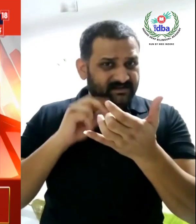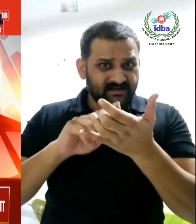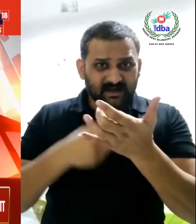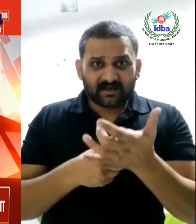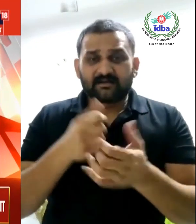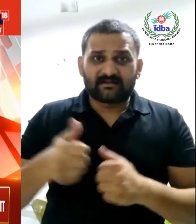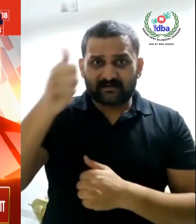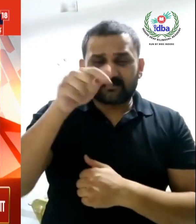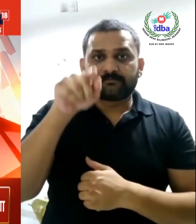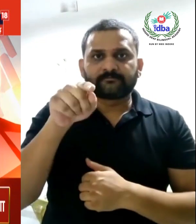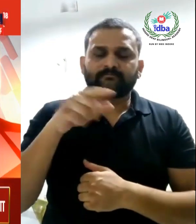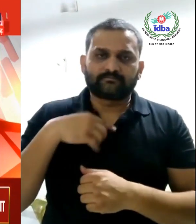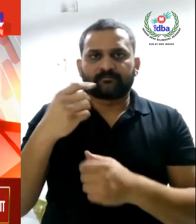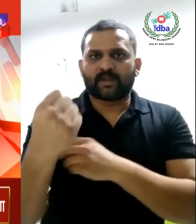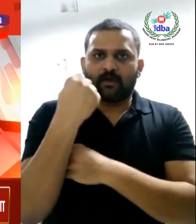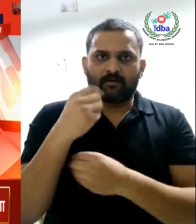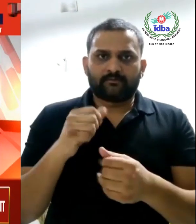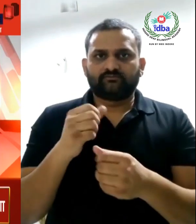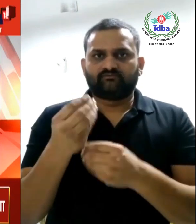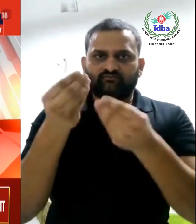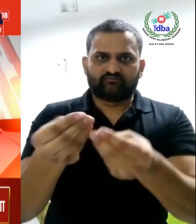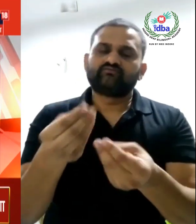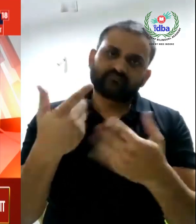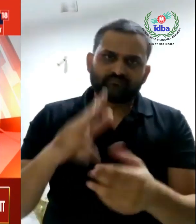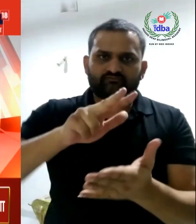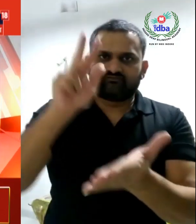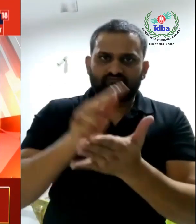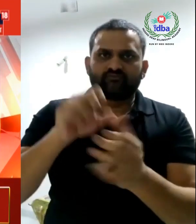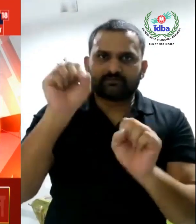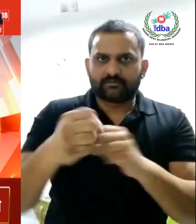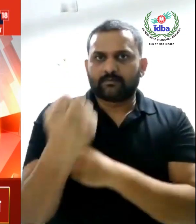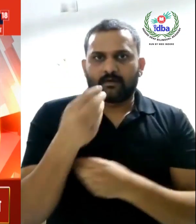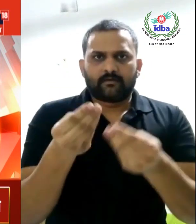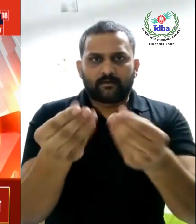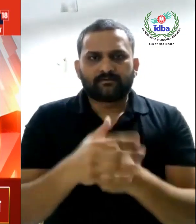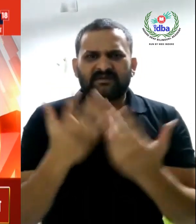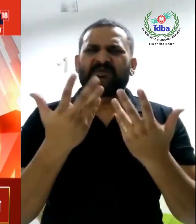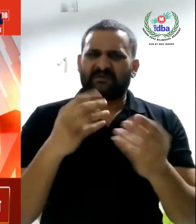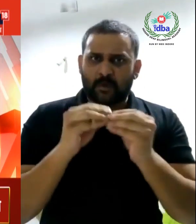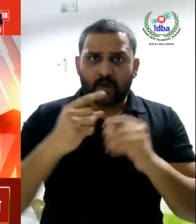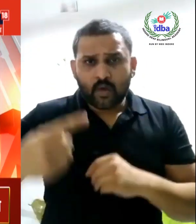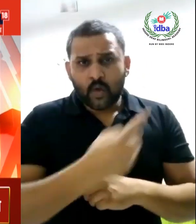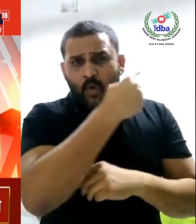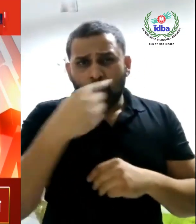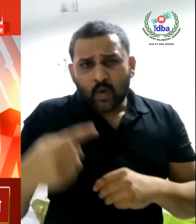लिए अधिकृत कर दिया है। क्यों मुंबई जाएं हम?